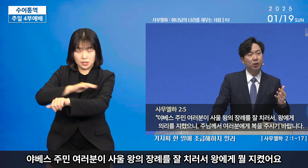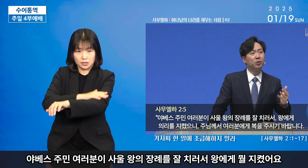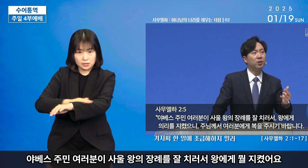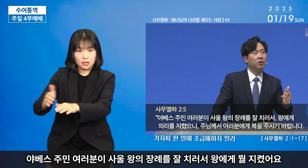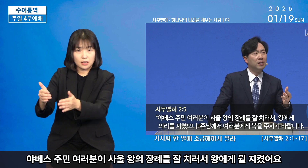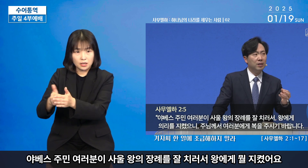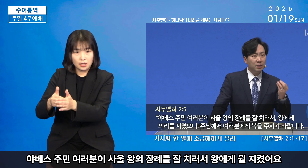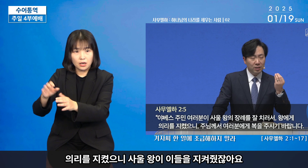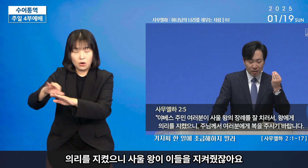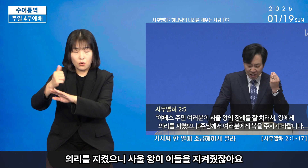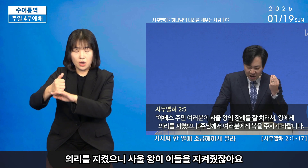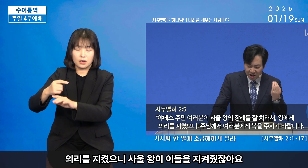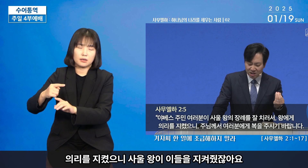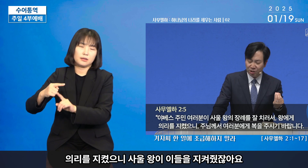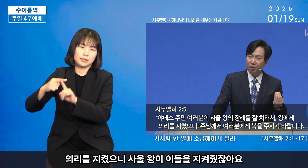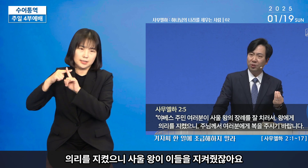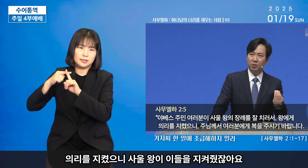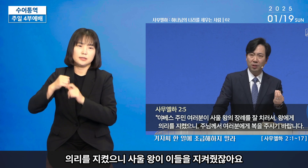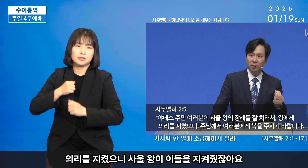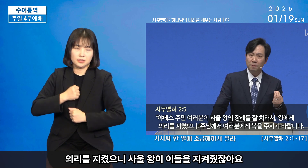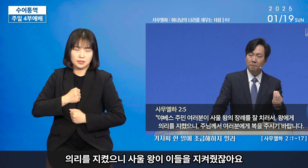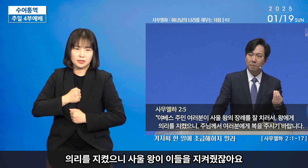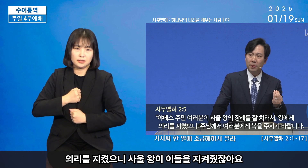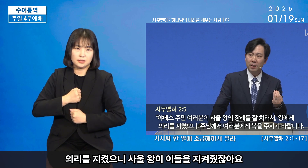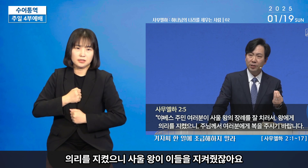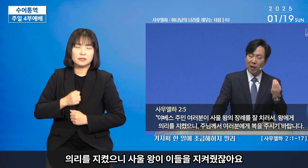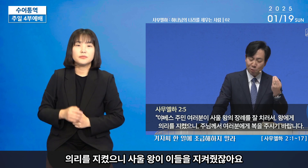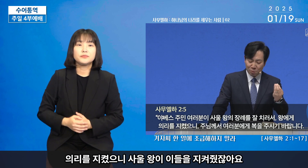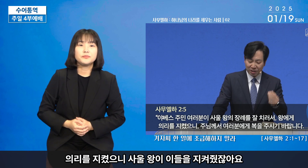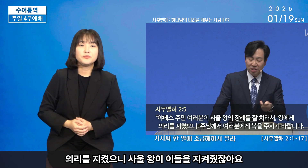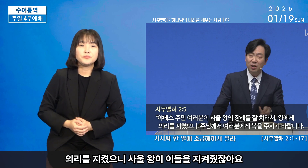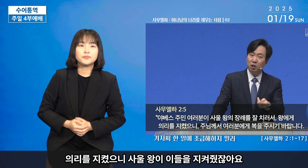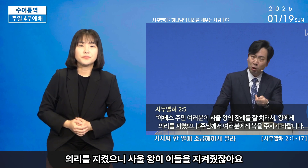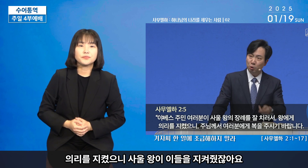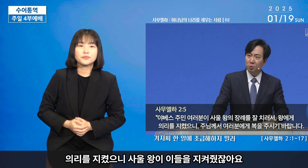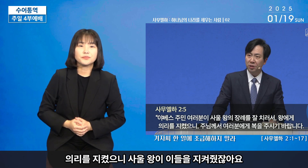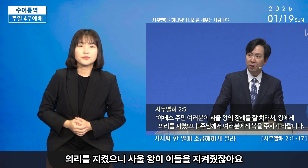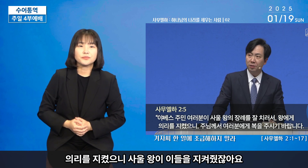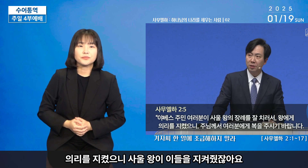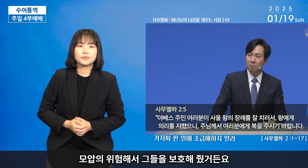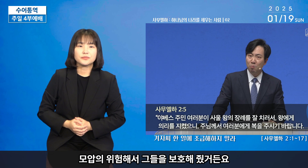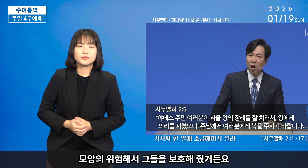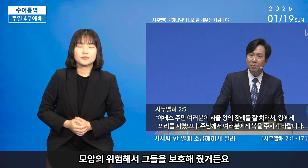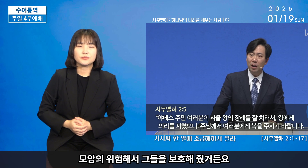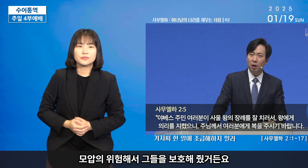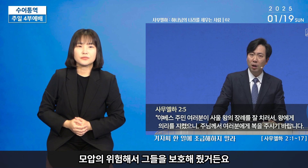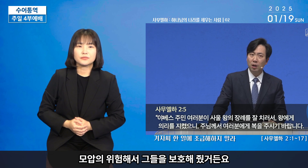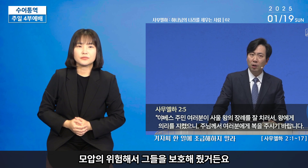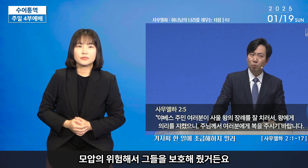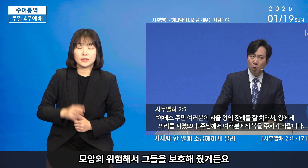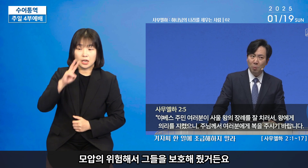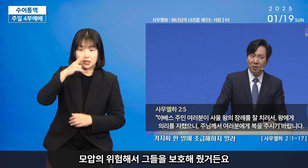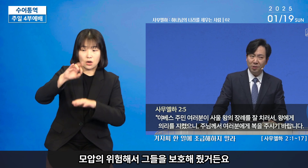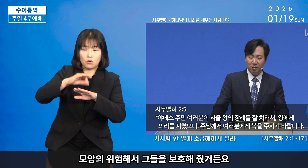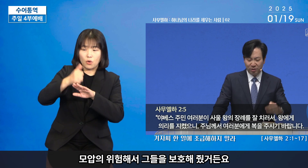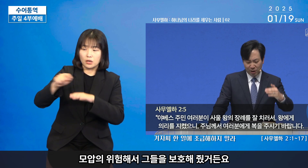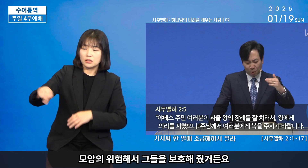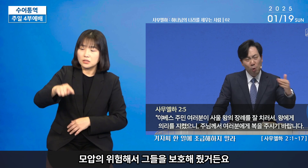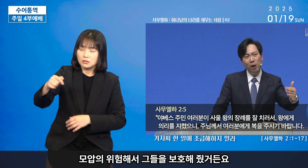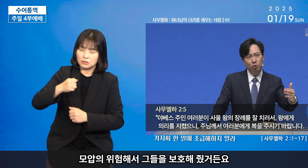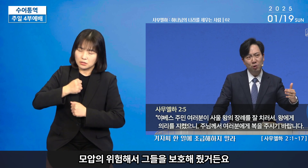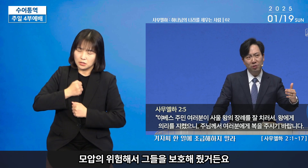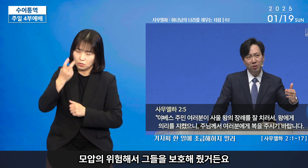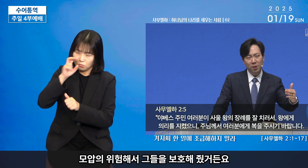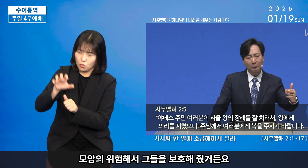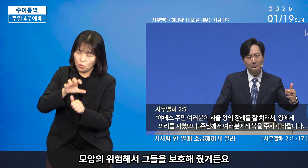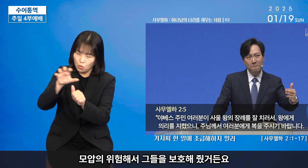뭘 지켰어요? 의리를 지켰으니. 사울 왕이 이들을 지켜줬잖아요. 모압의 위험에서 그들을